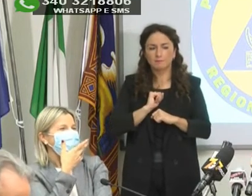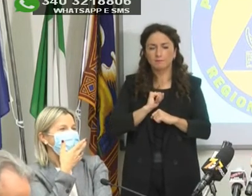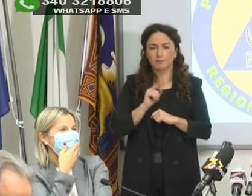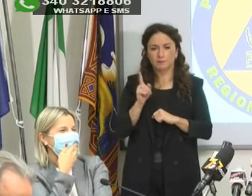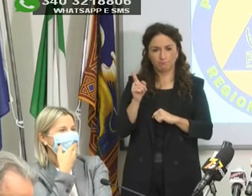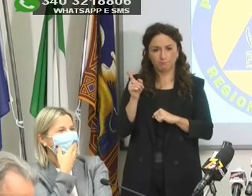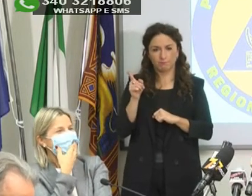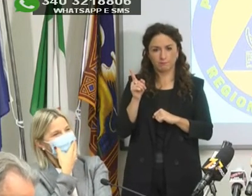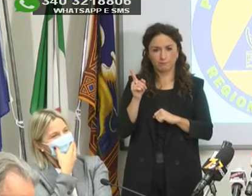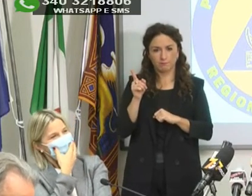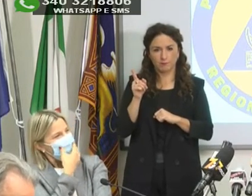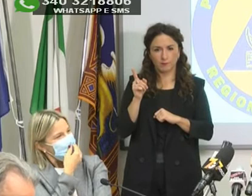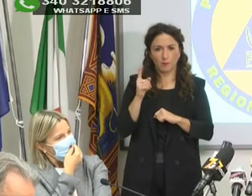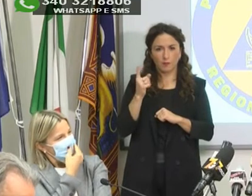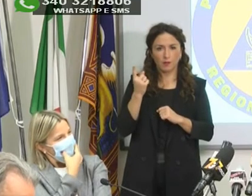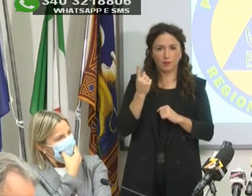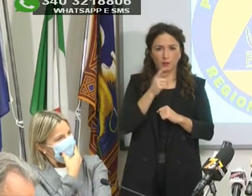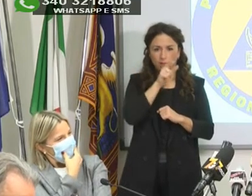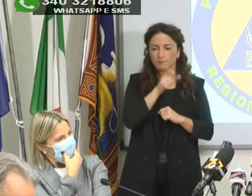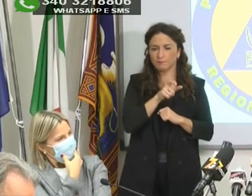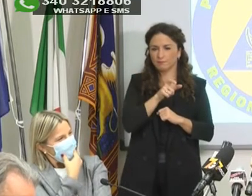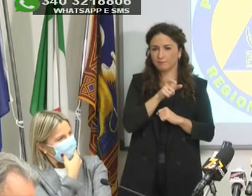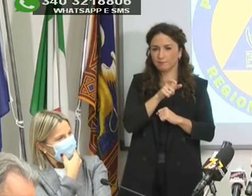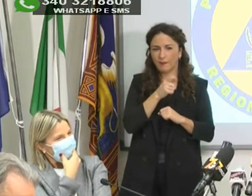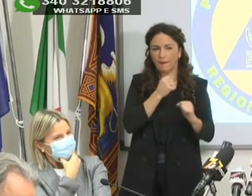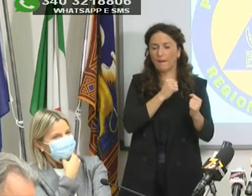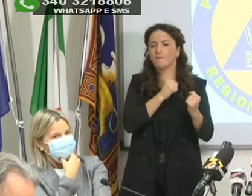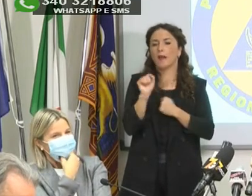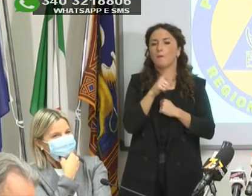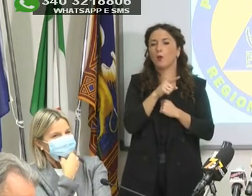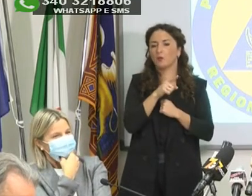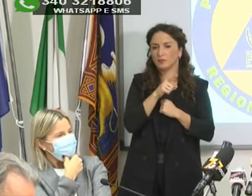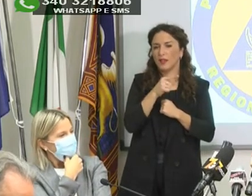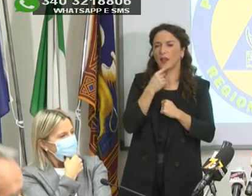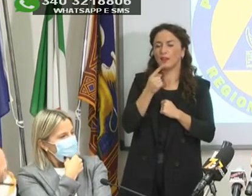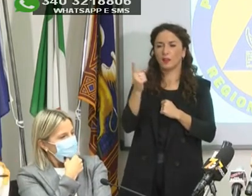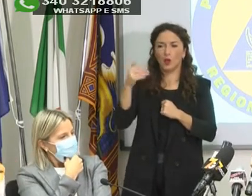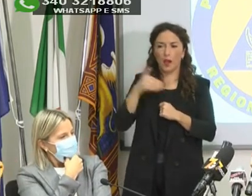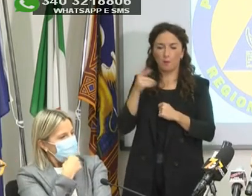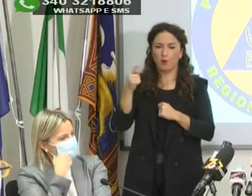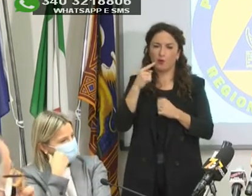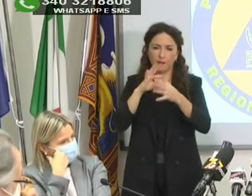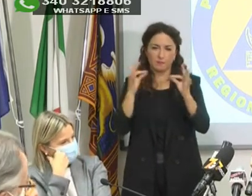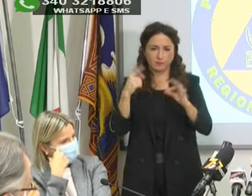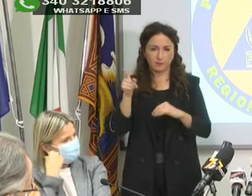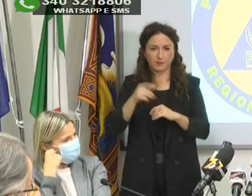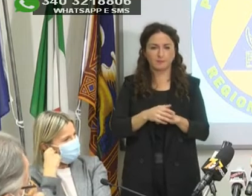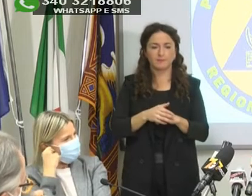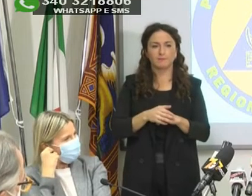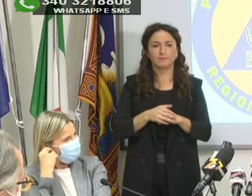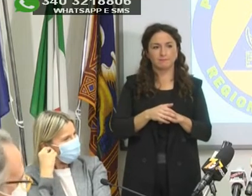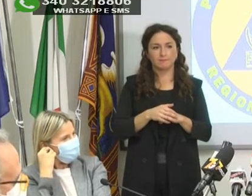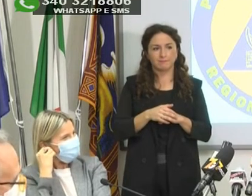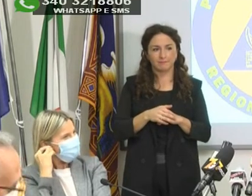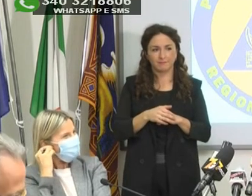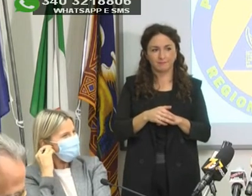lui l'ha sconfitto ed è probabile che lo abbia detto, se quando scendeva lui era come fosse, è lui. Grazie, se vede che te ha fatto